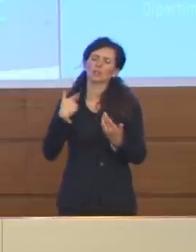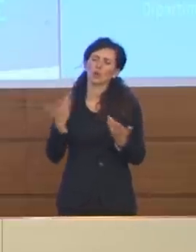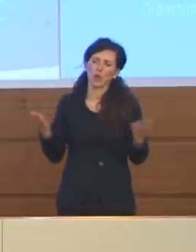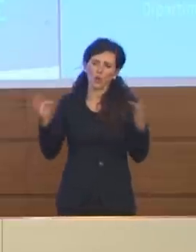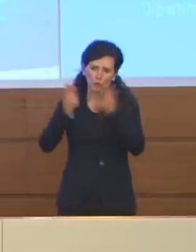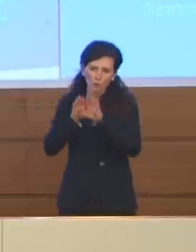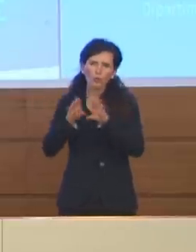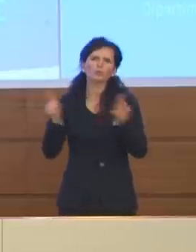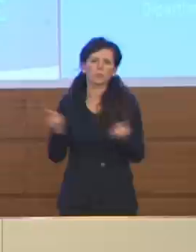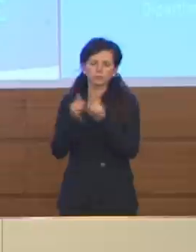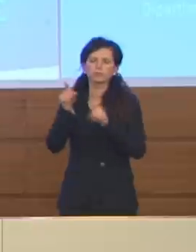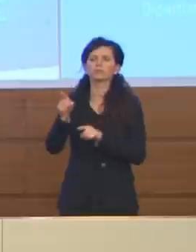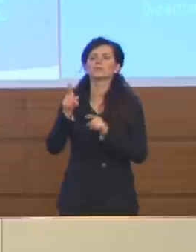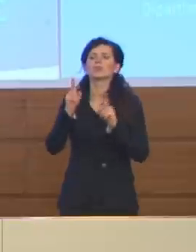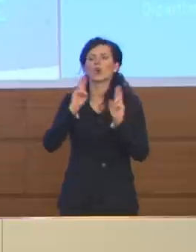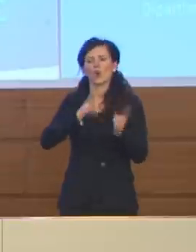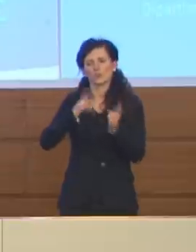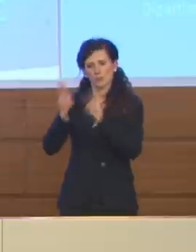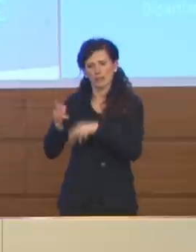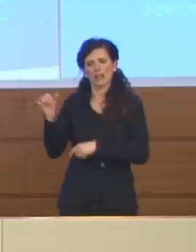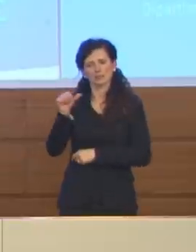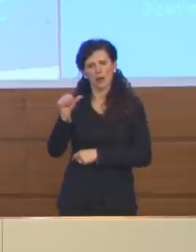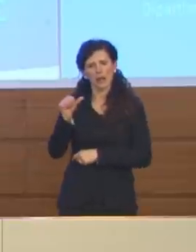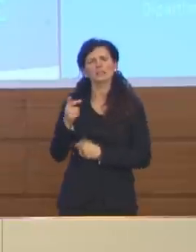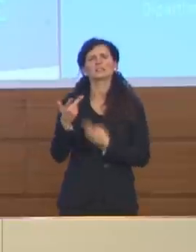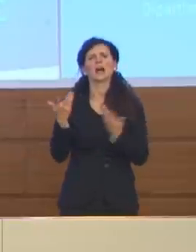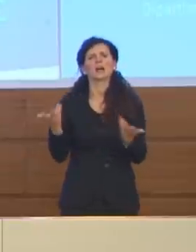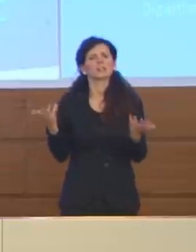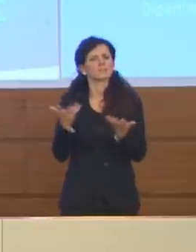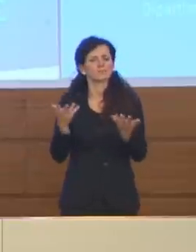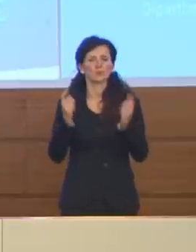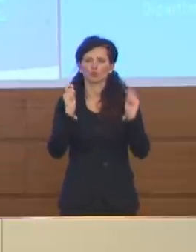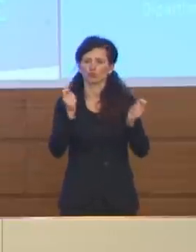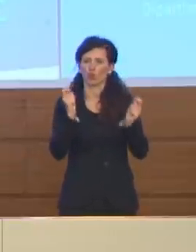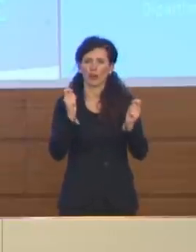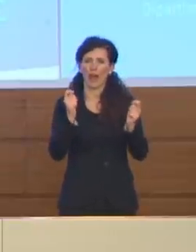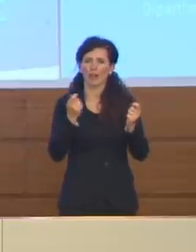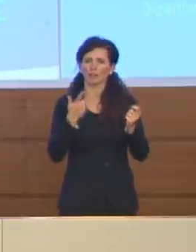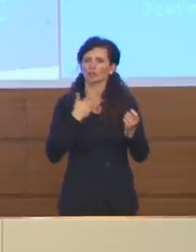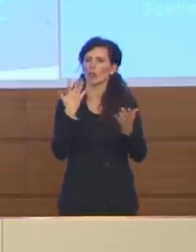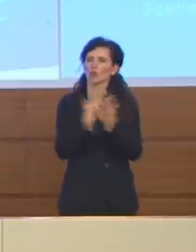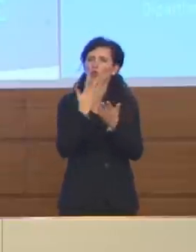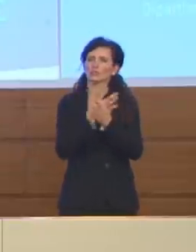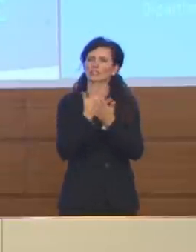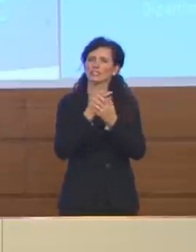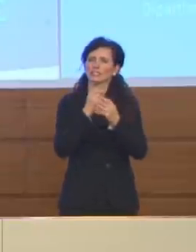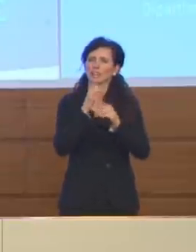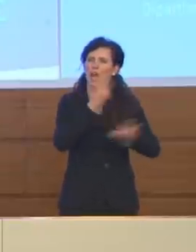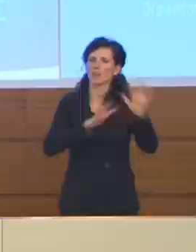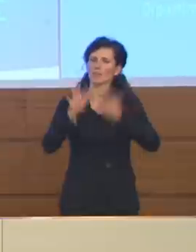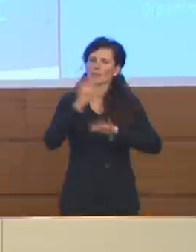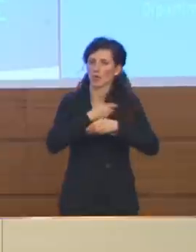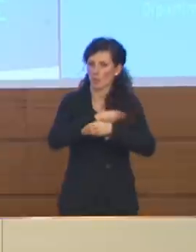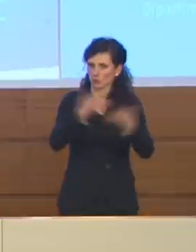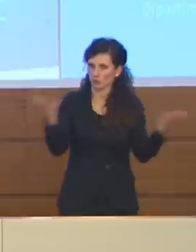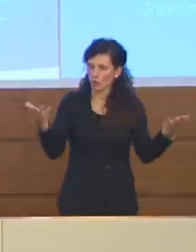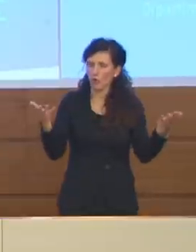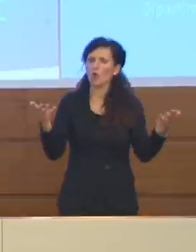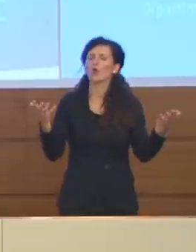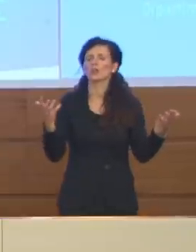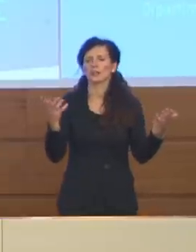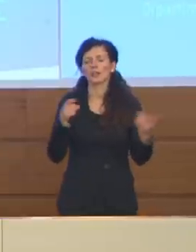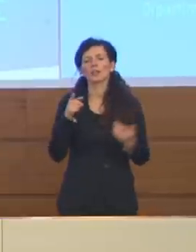notizia che sempre ieri apparsa sui giornali e qui ovviamente sottolinea anche il ruolo